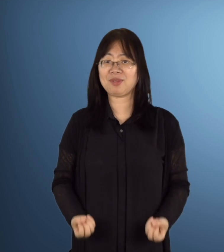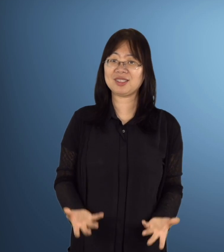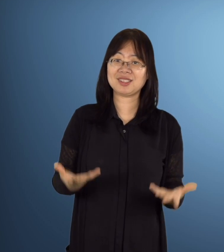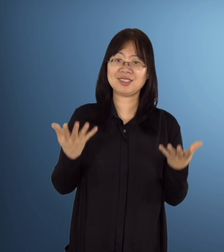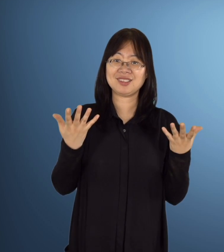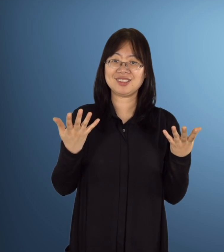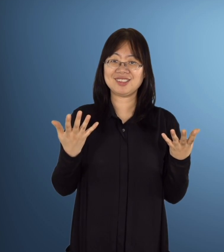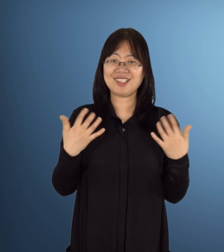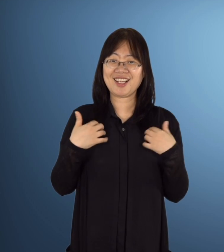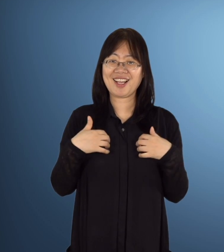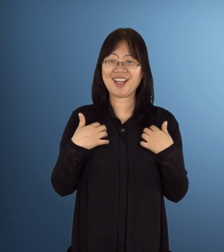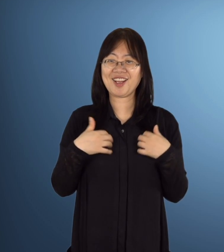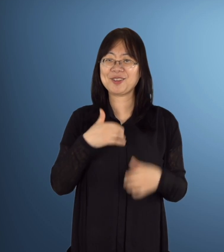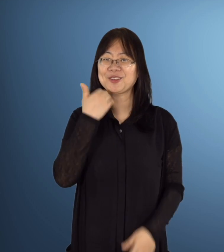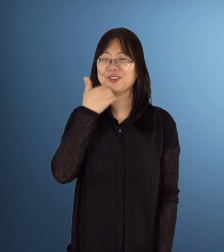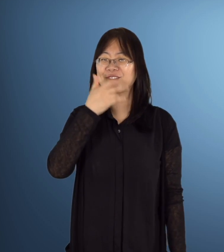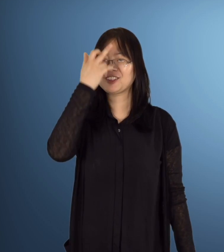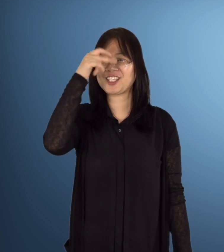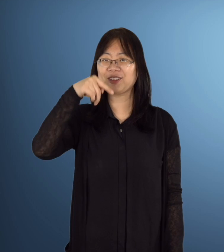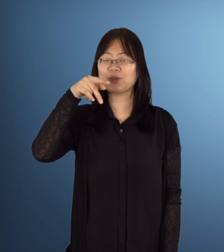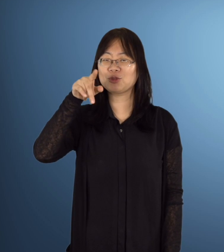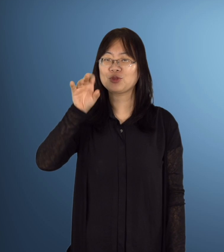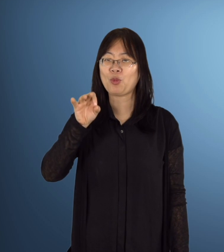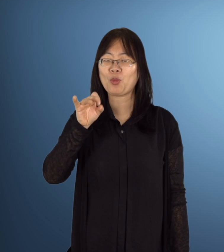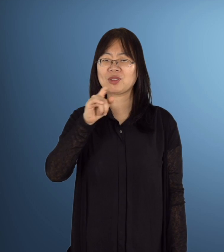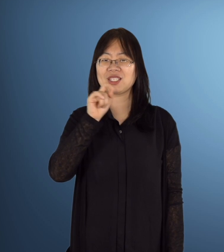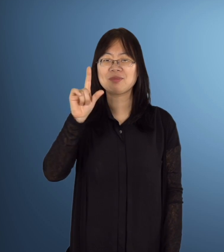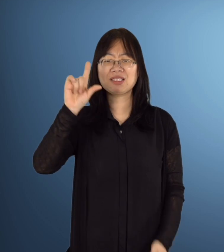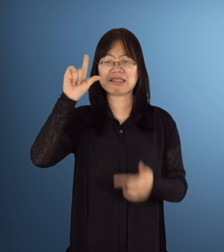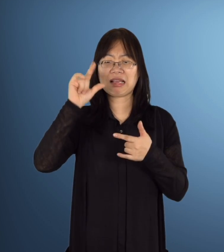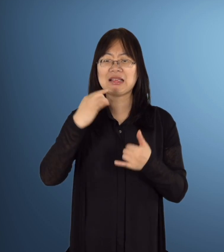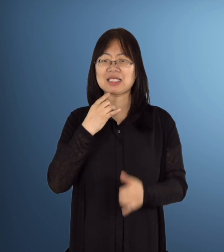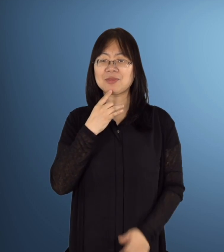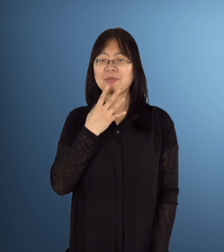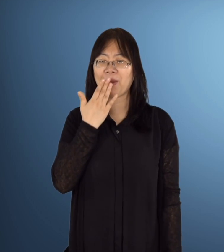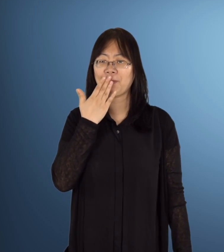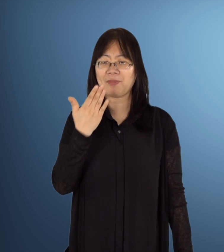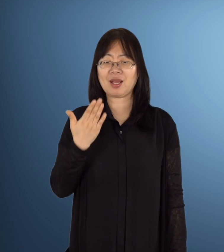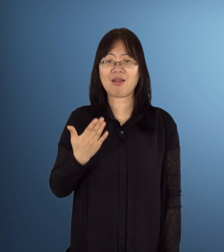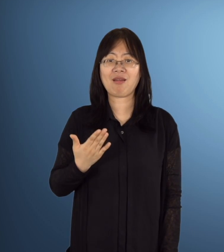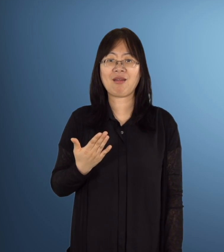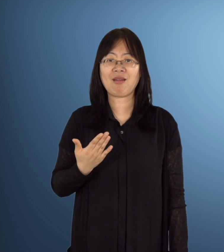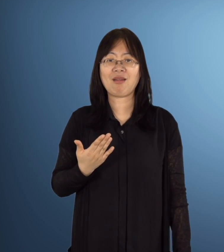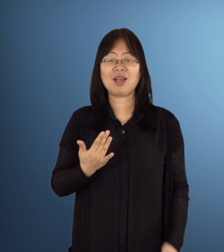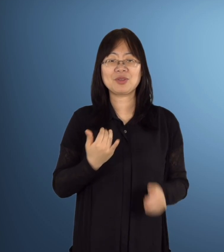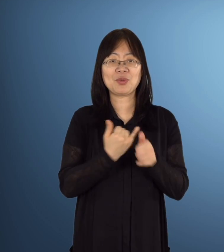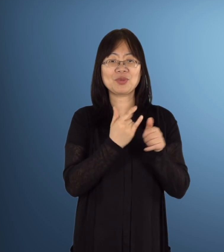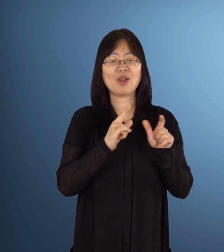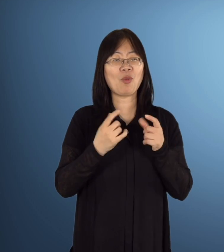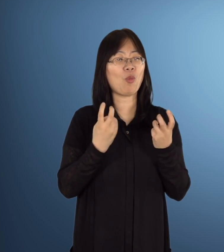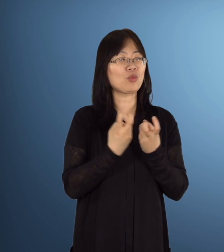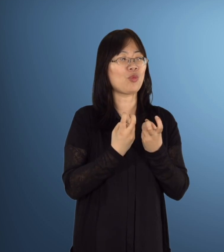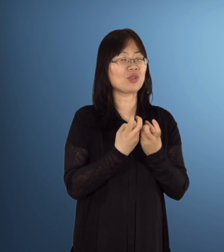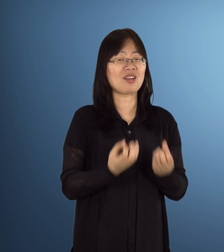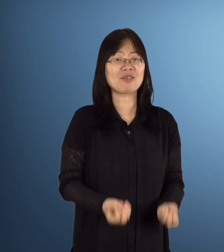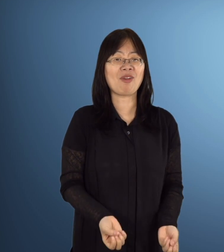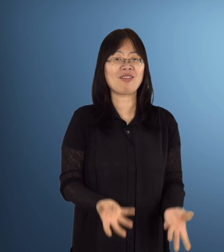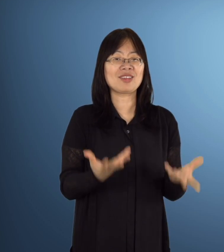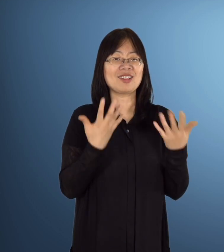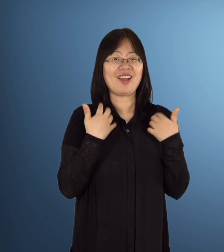그건 최수송 씨나 하는 얘기고, 에? 어떻게 결혼 생활이 매일